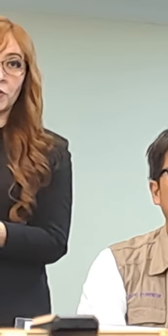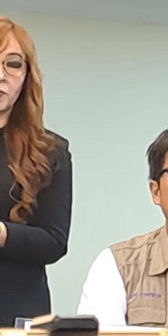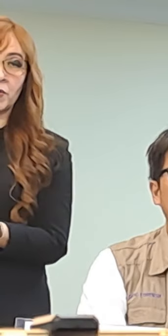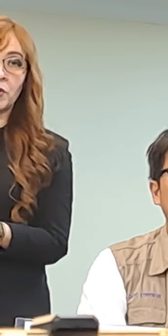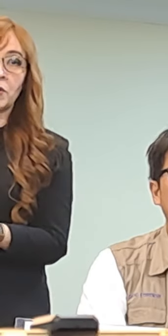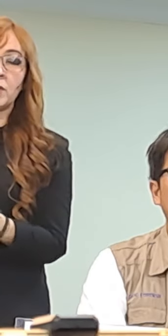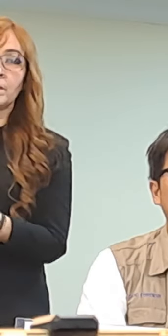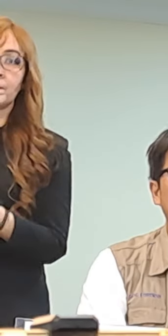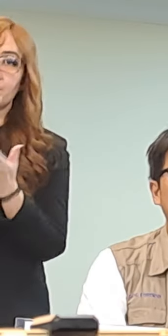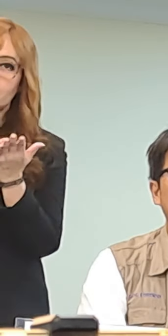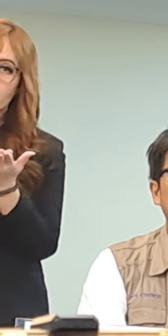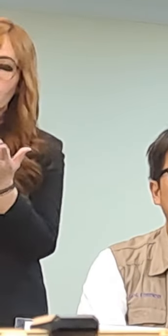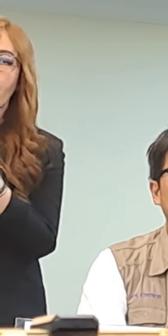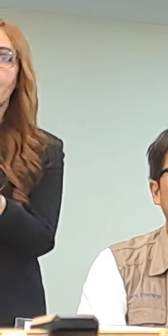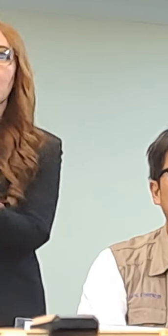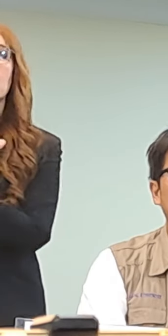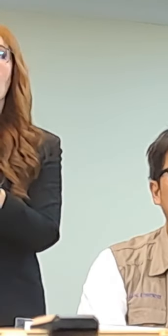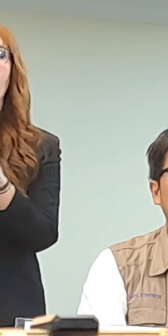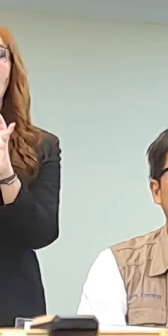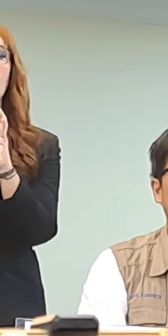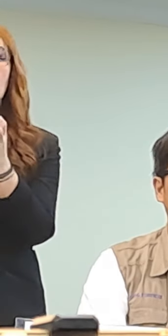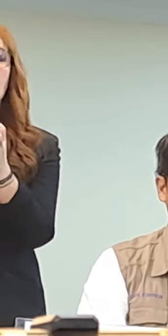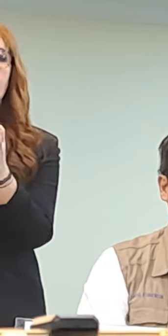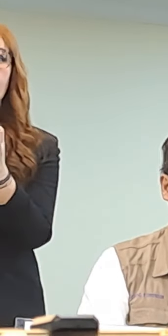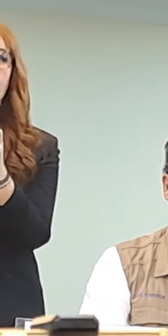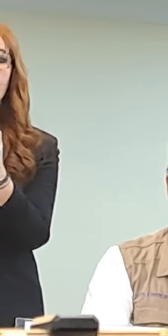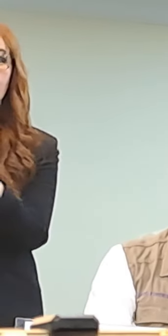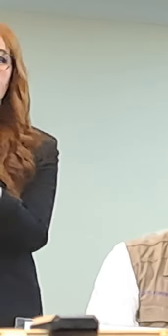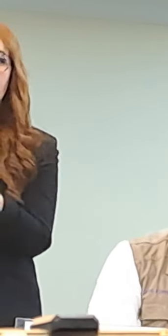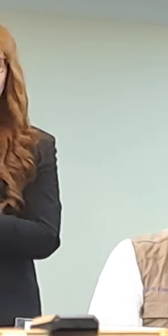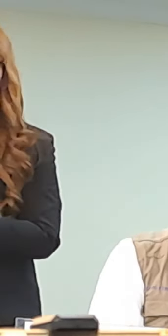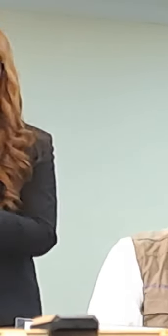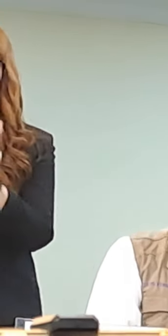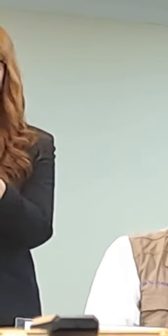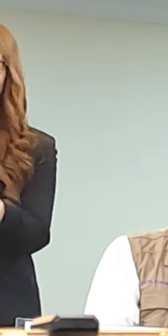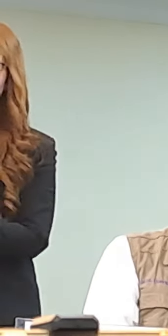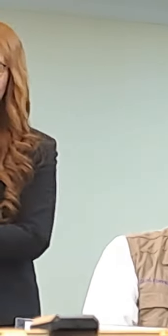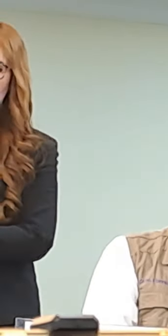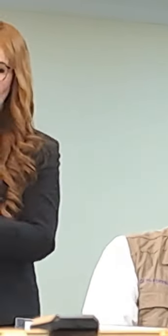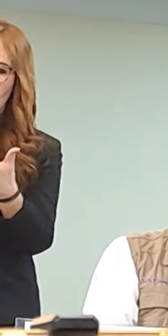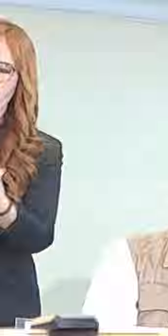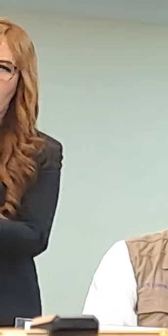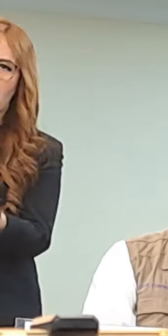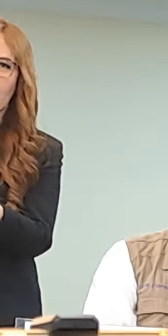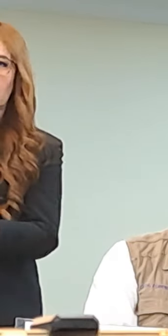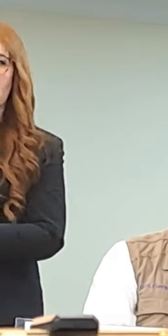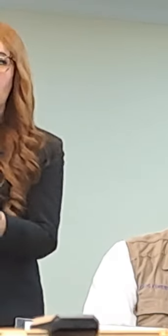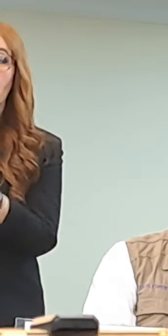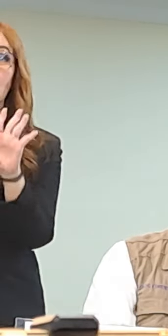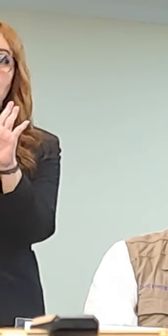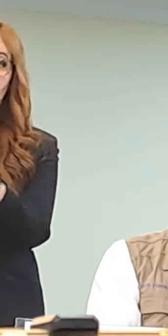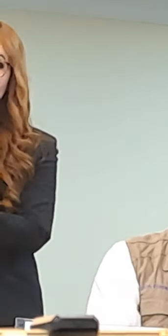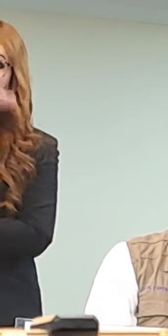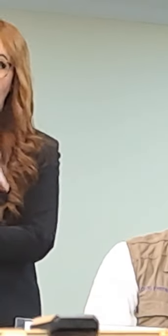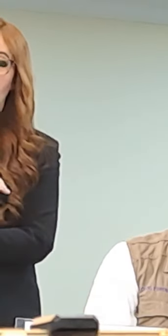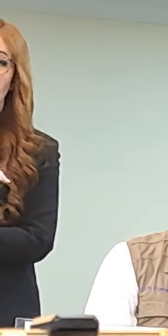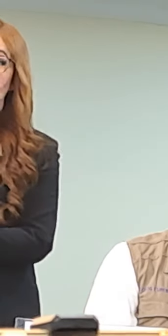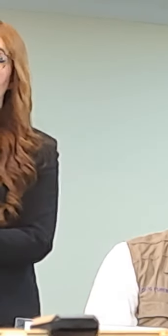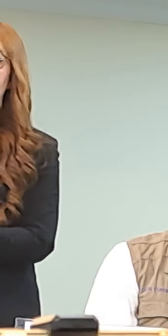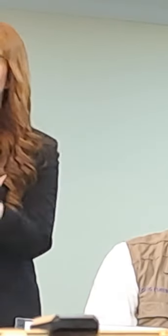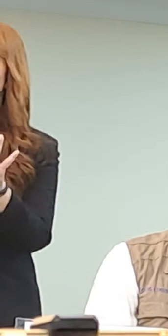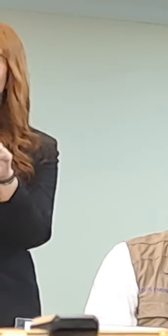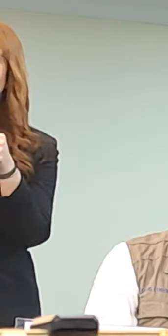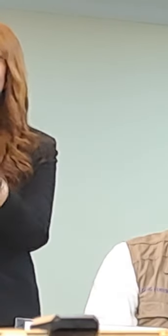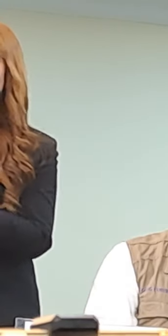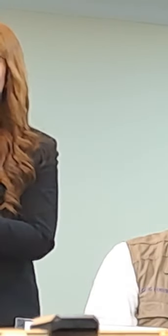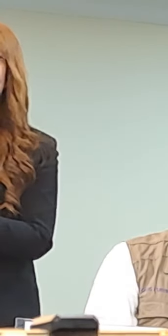bersama tim kami mengetahui ya bahwa korban telah dimakamkan kurang lebih selama 10 hari sehingga hasil